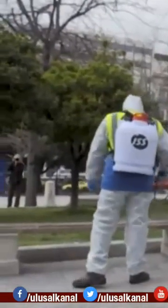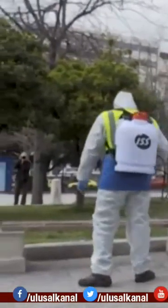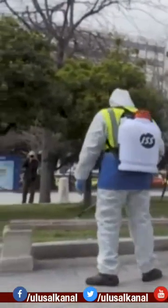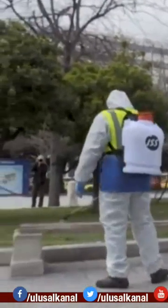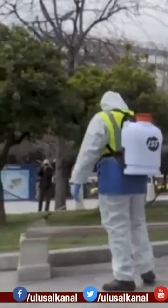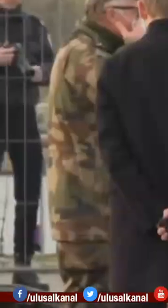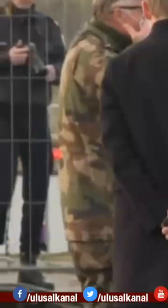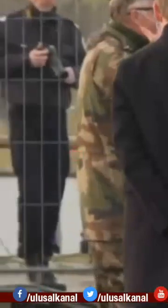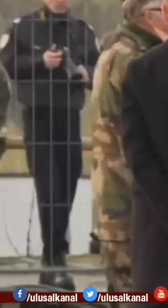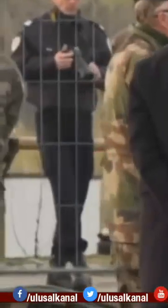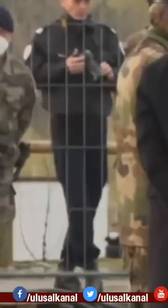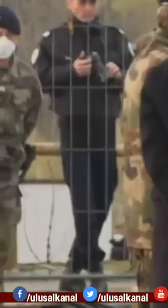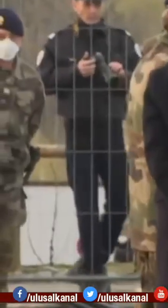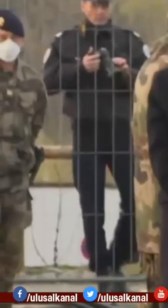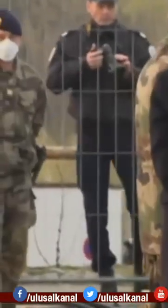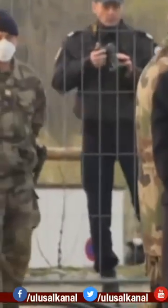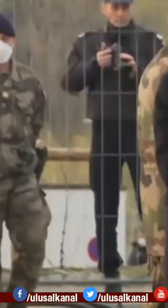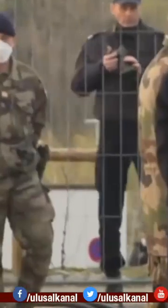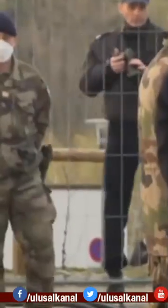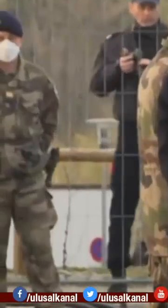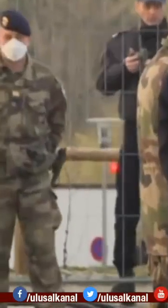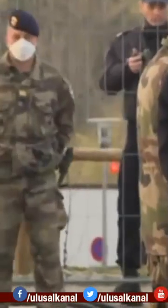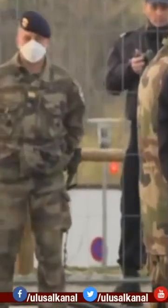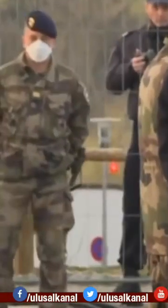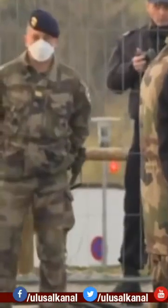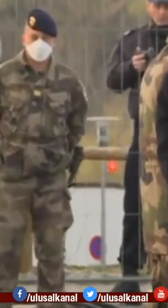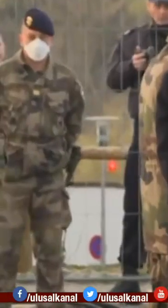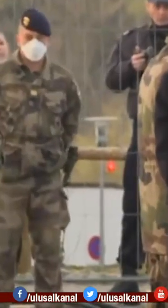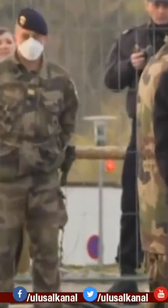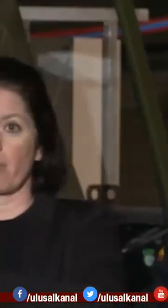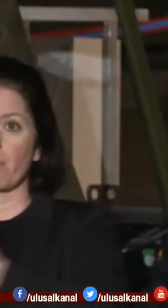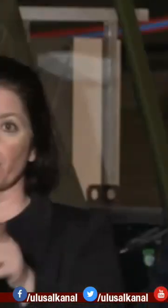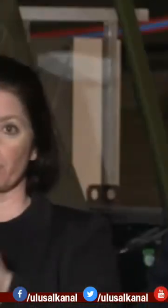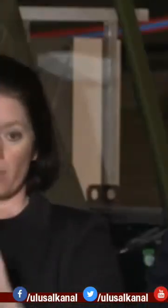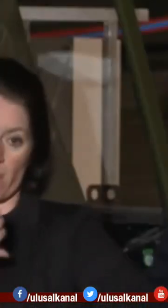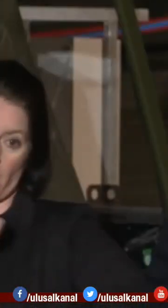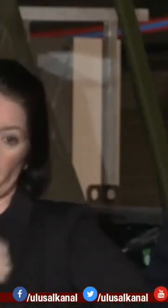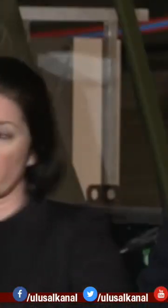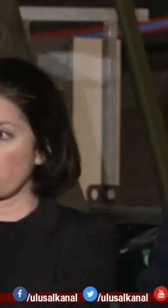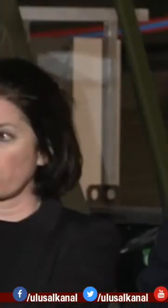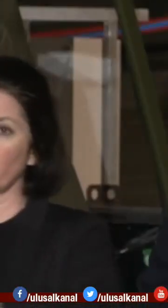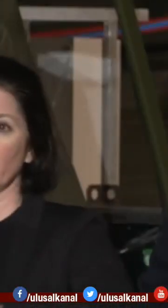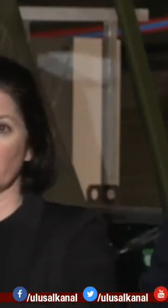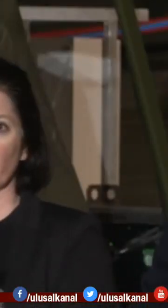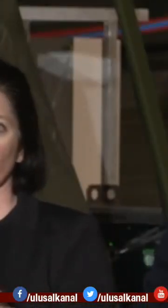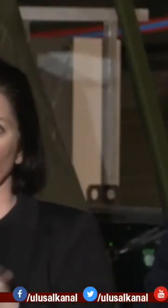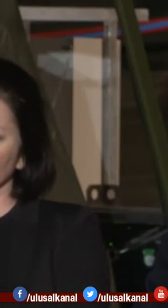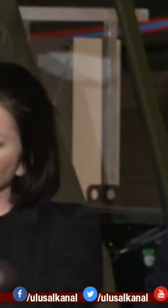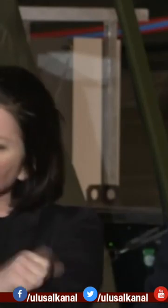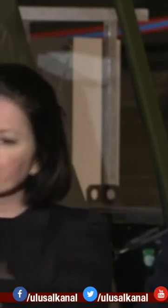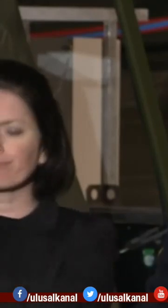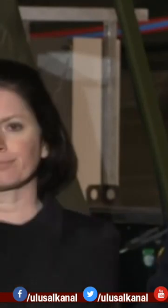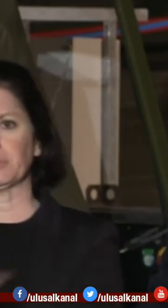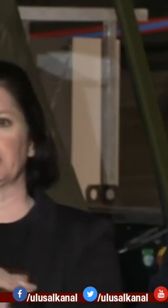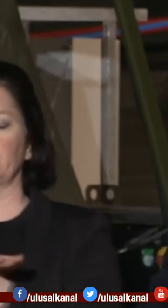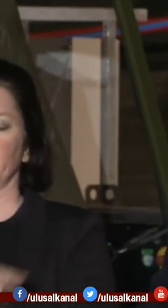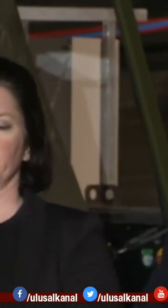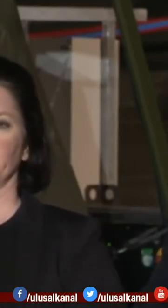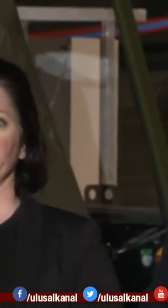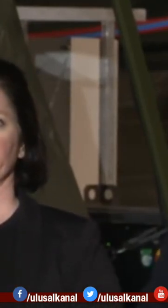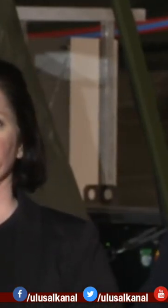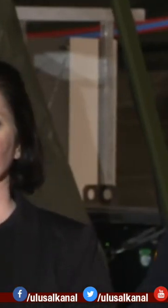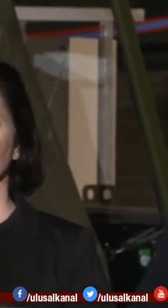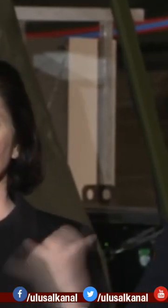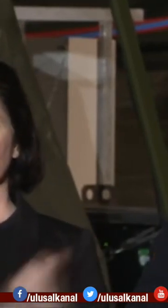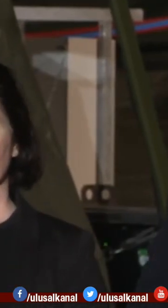toplantı düzenleyeceğini duyuran makron salgının yol açtığı krizi atlattıktan sonra uzun süredir sorunların yaşandığı hastaneler e yoğun